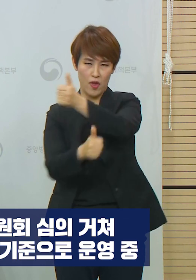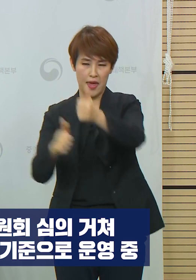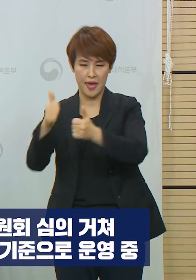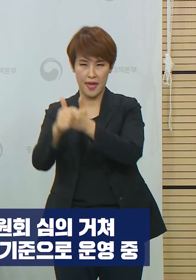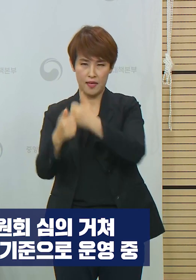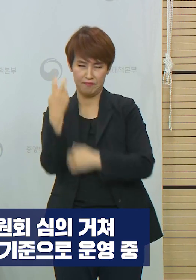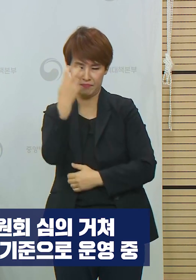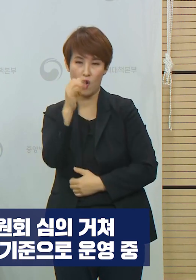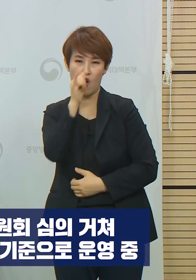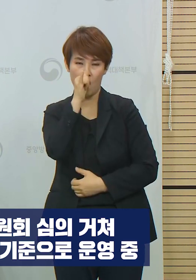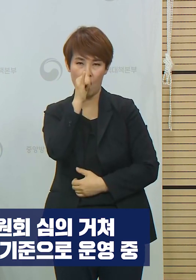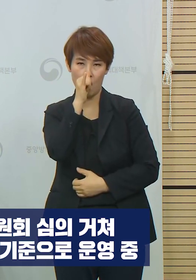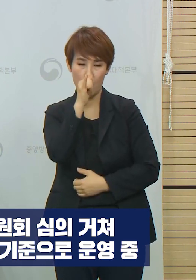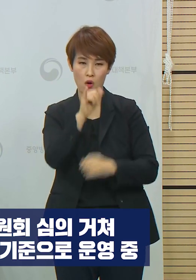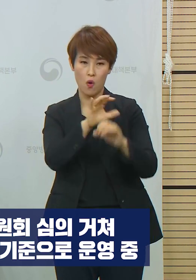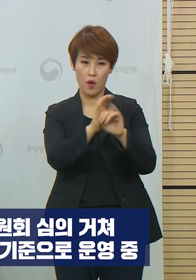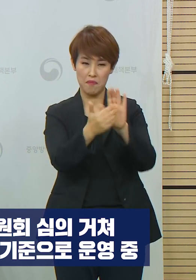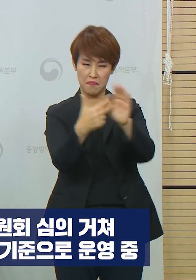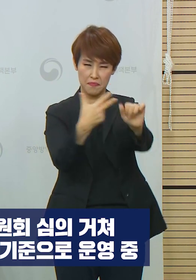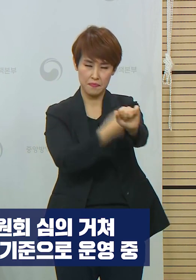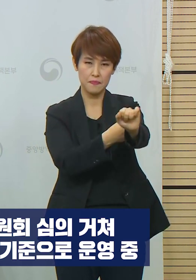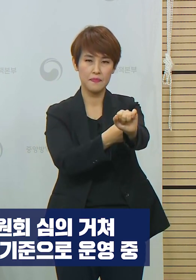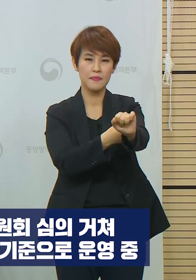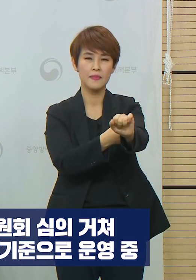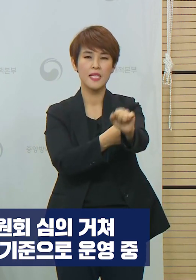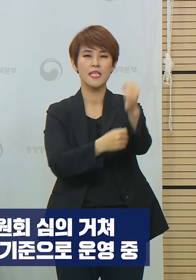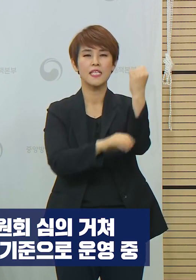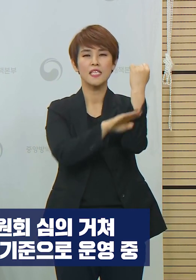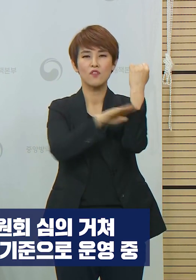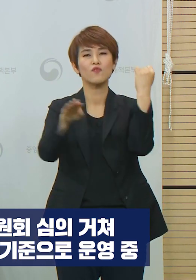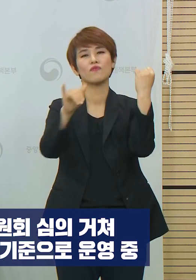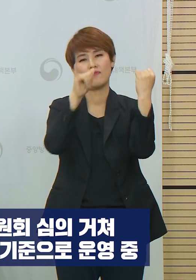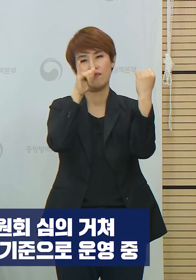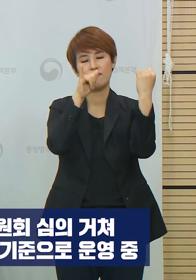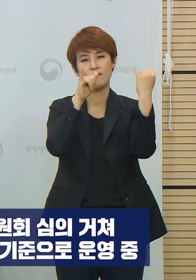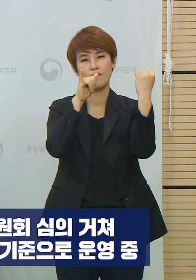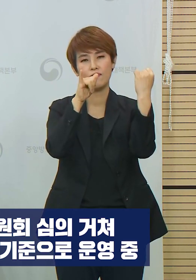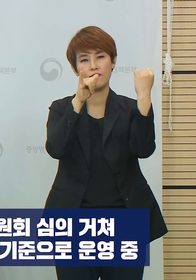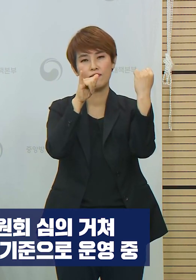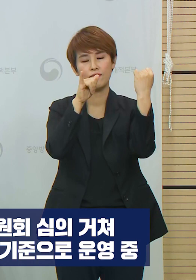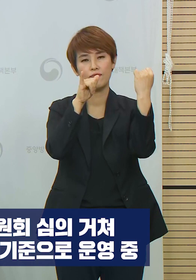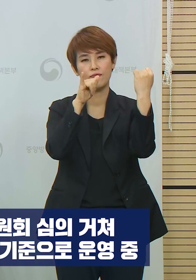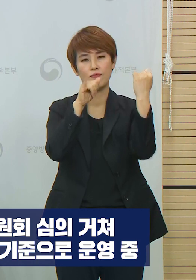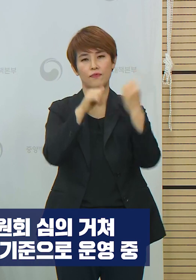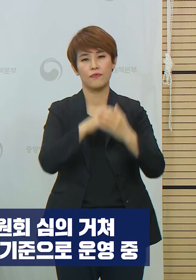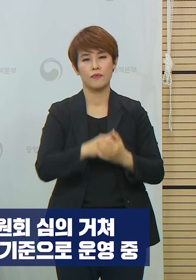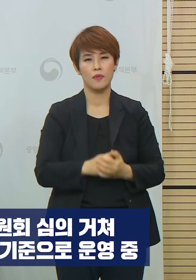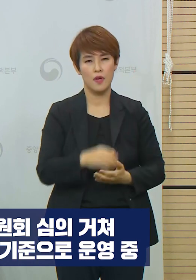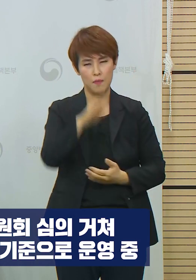거쳐서 코로나19 예방접종 실시 기준이라는 걸 가지고 운영을 하고 있습니다.